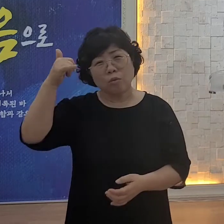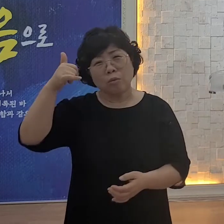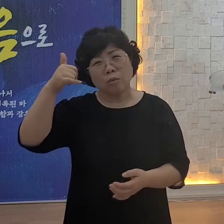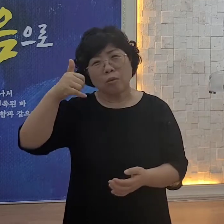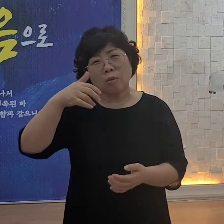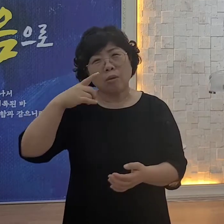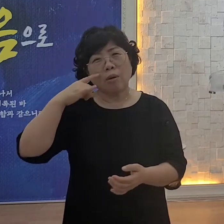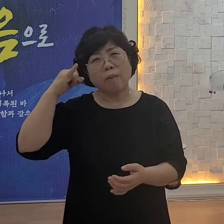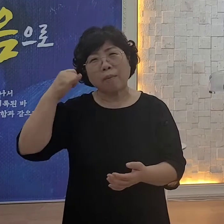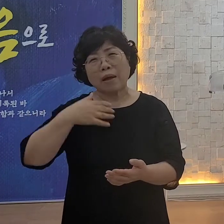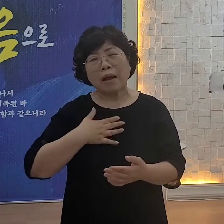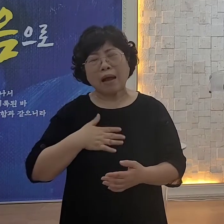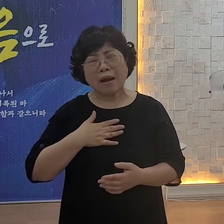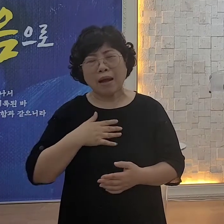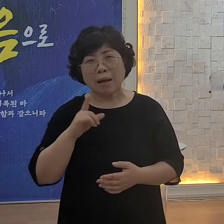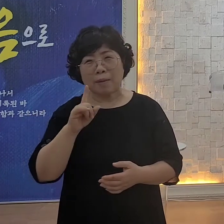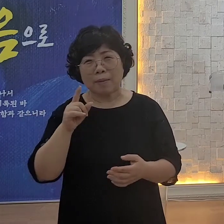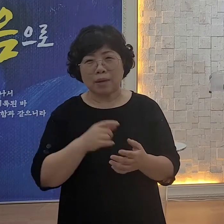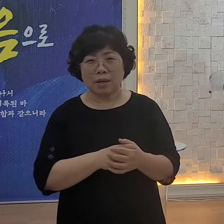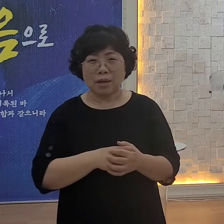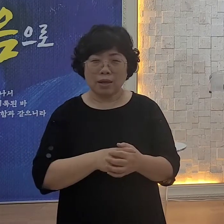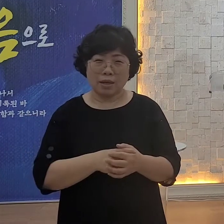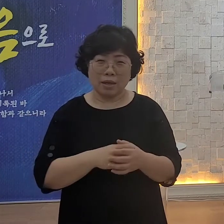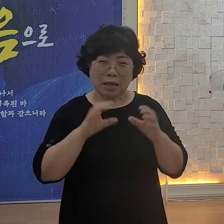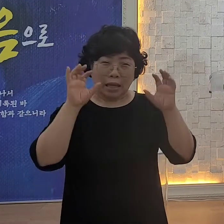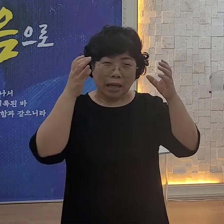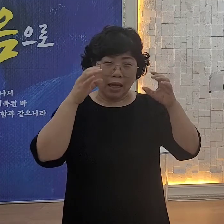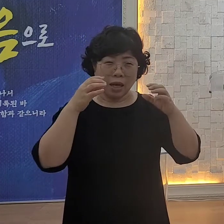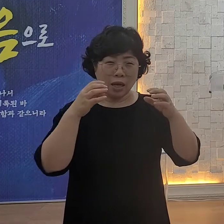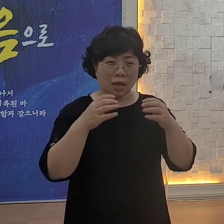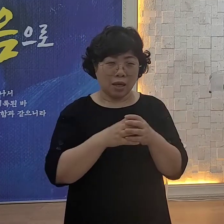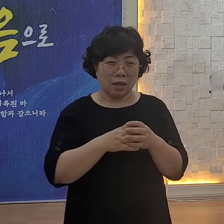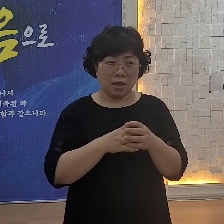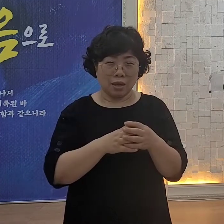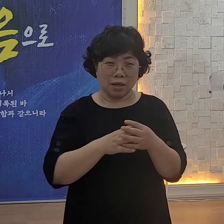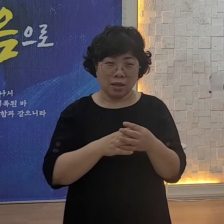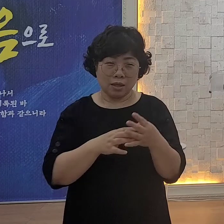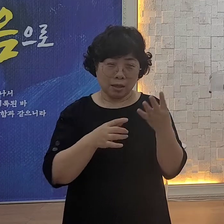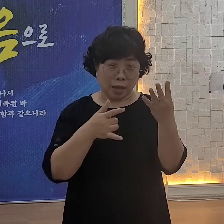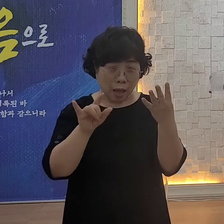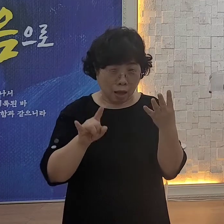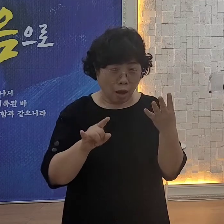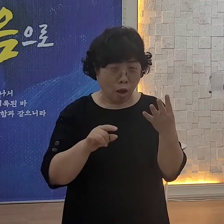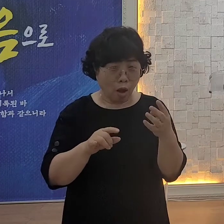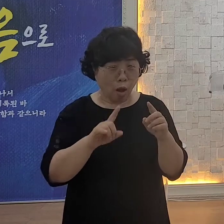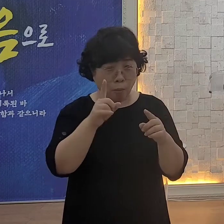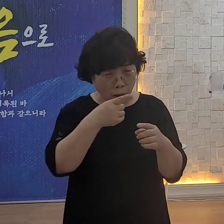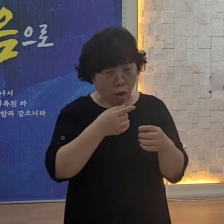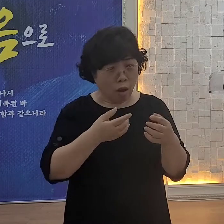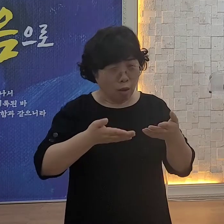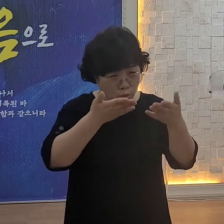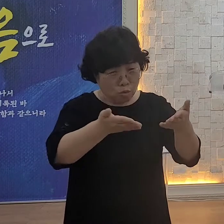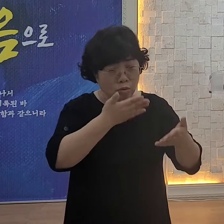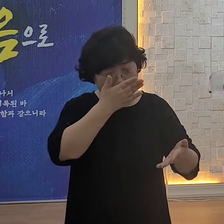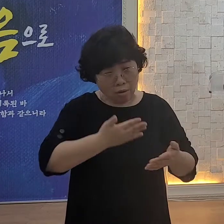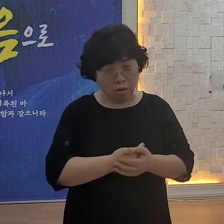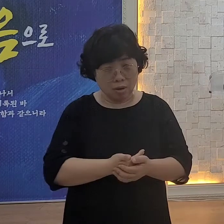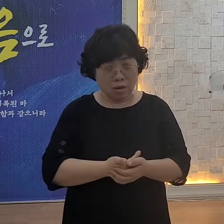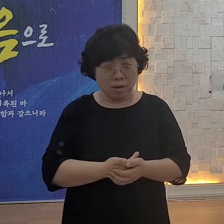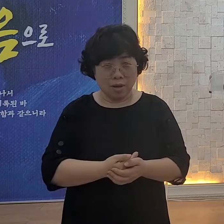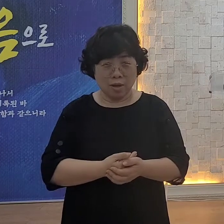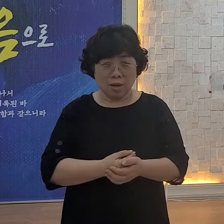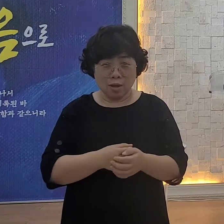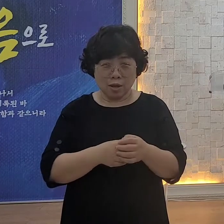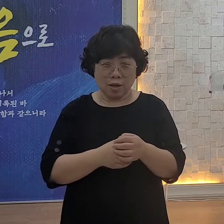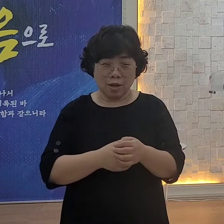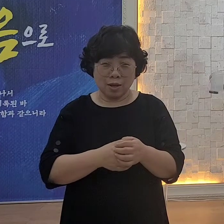알죠. 아이가 이 사탕을 4개가 아니라 뭐 100개를 못 주겠습니까? 사탕.